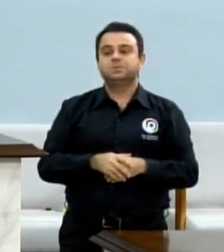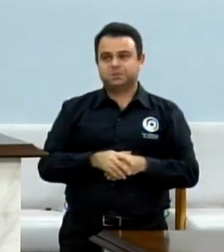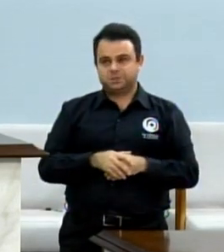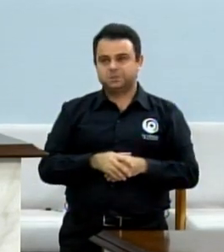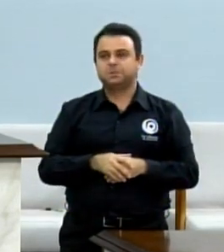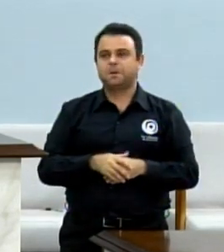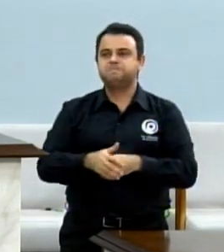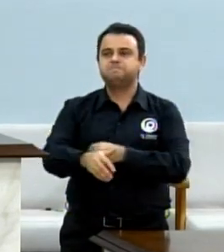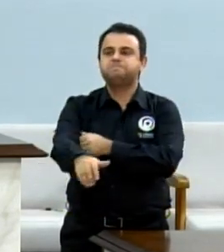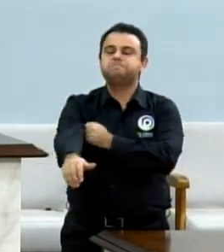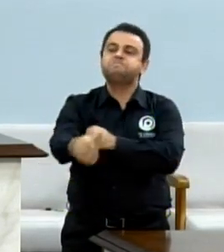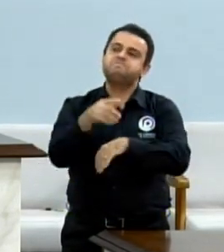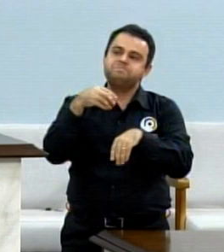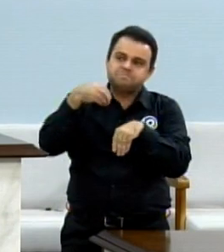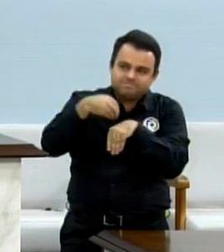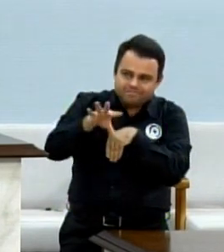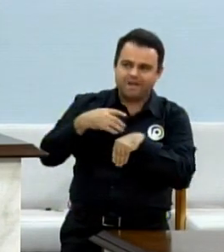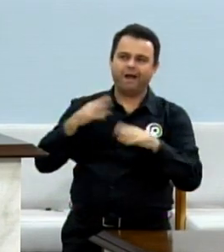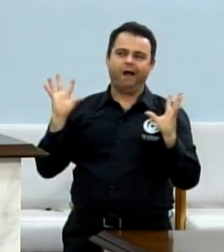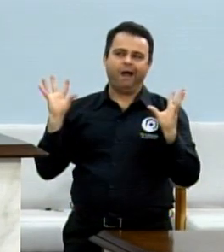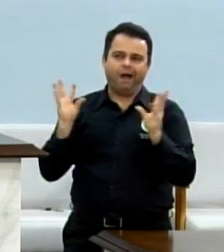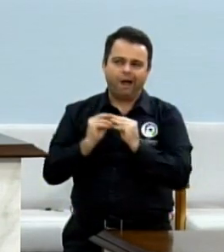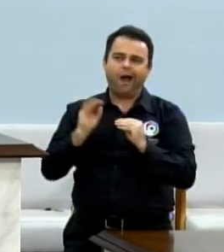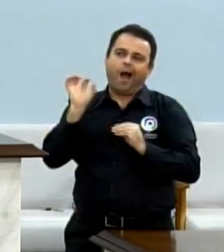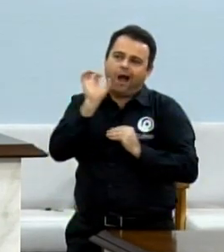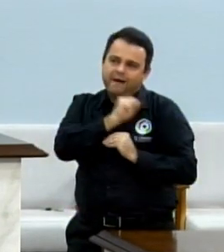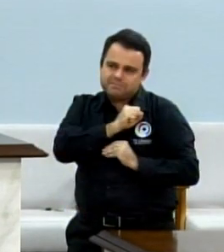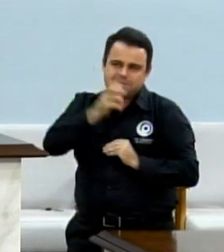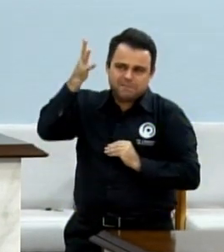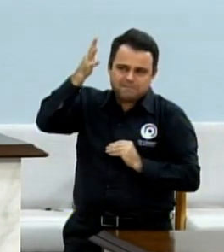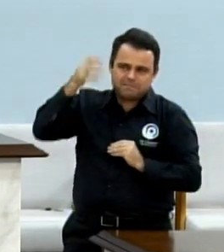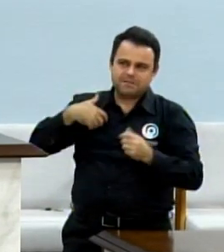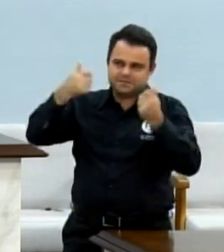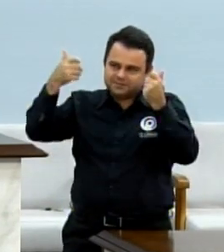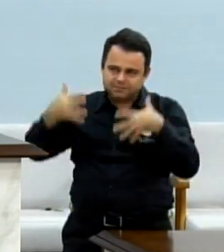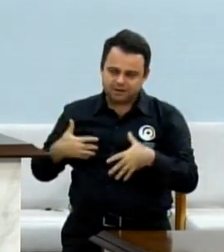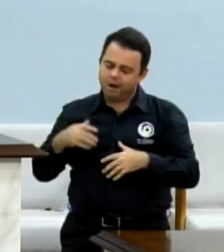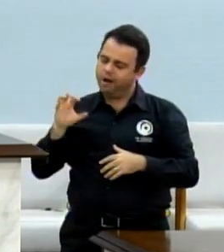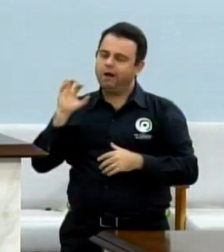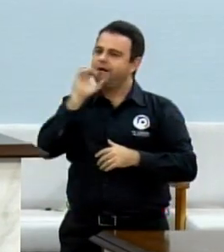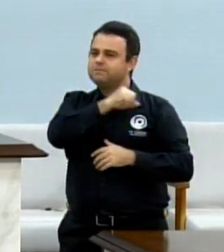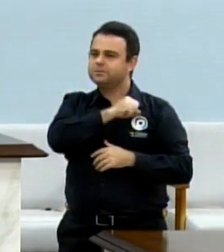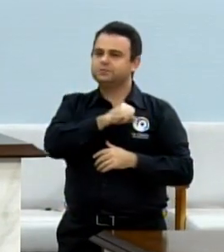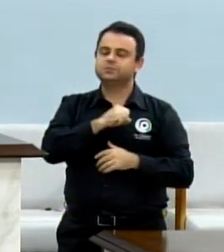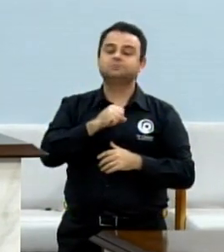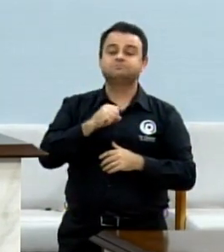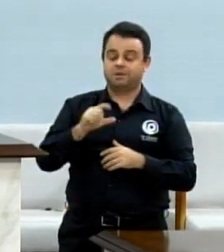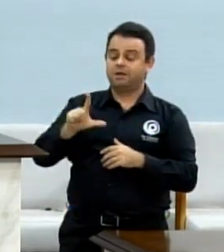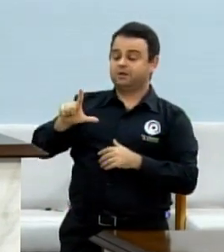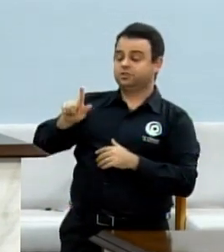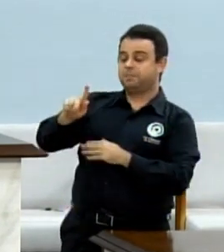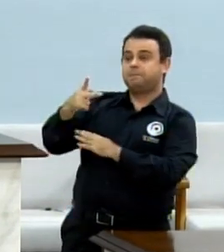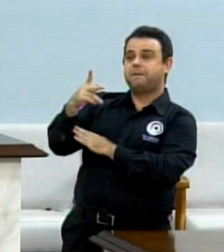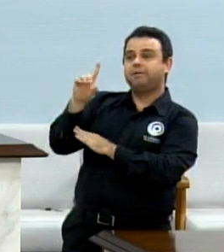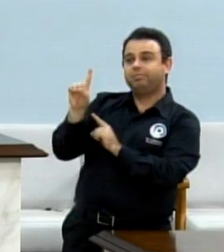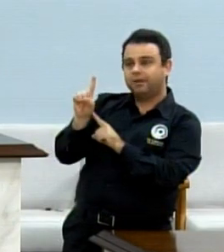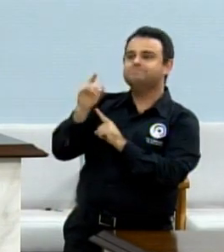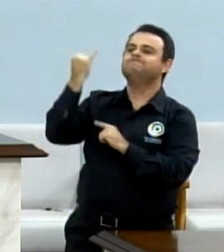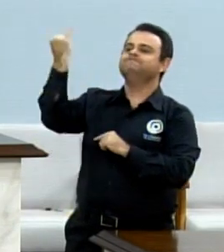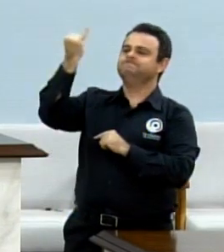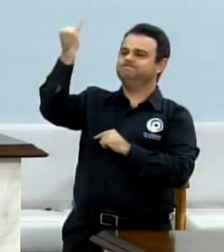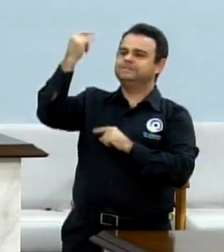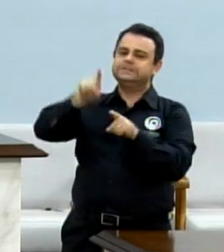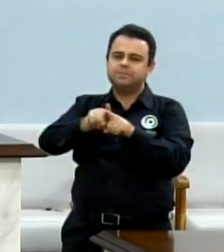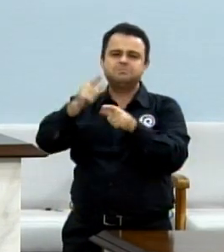razoável, eu quis trazer aqui para vocês um pouquinho, bem rapidamente mesmo, qual é a importância e o tamanho do problema que a gente vivencia